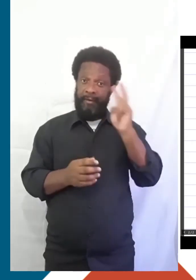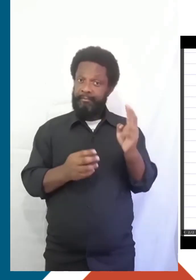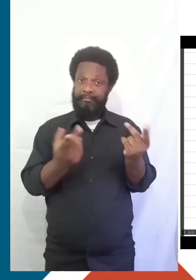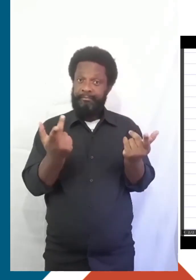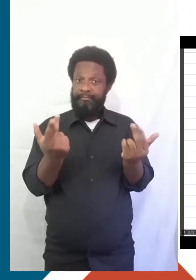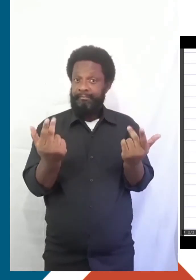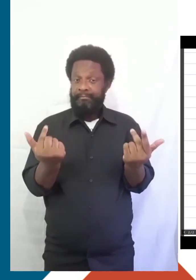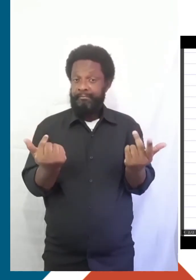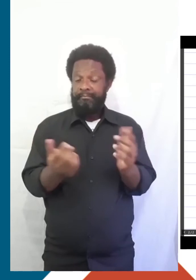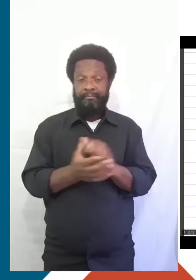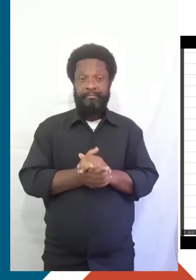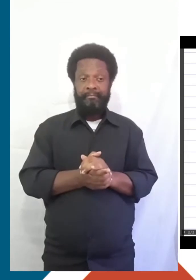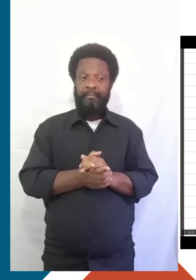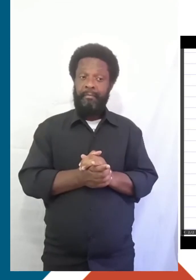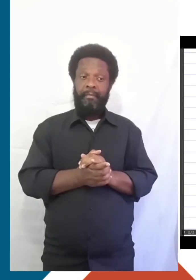É a mesma coisa.